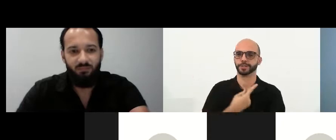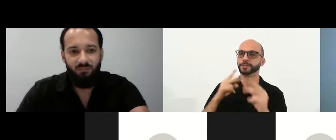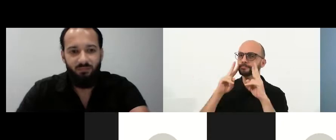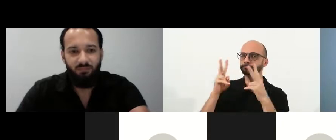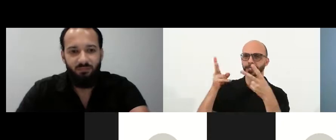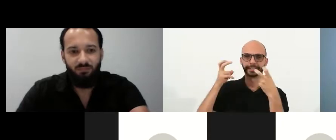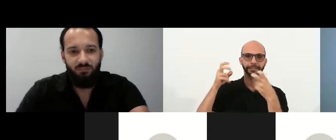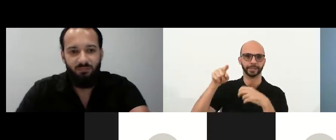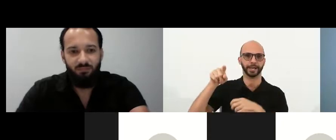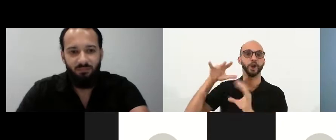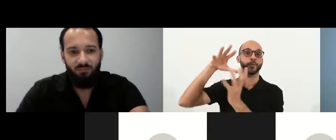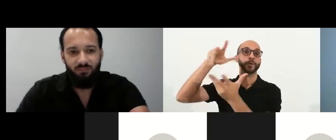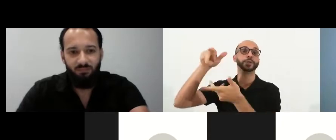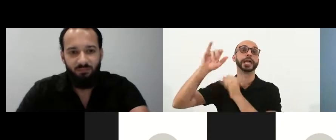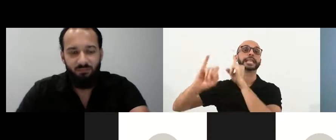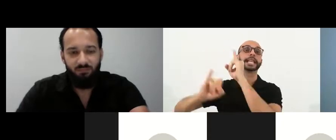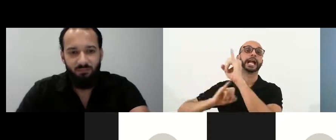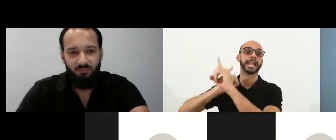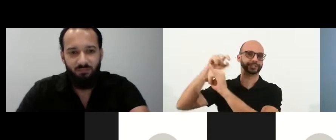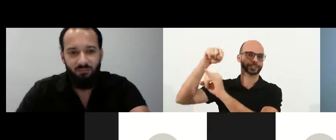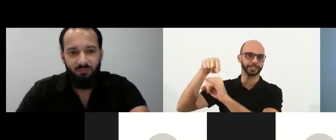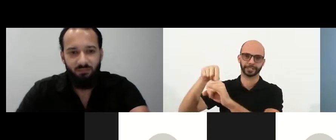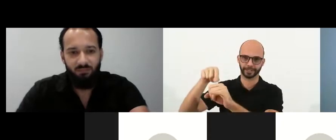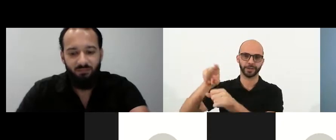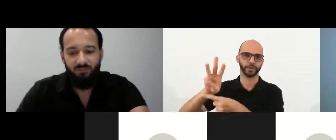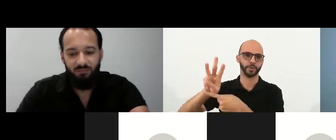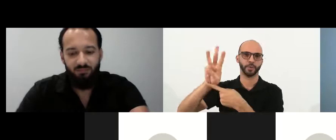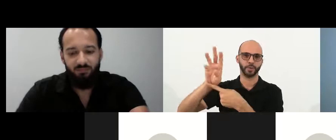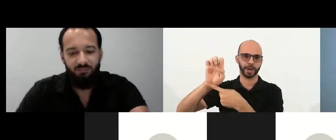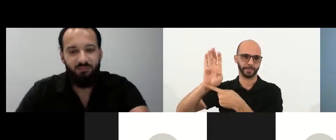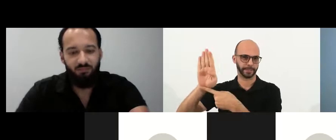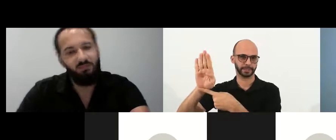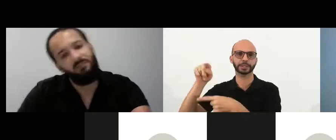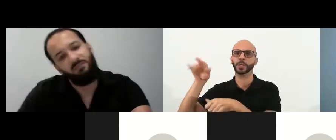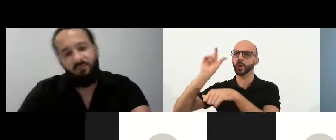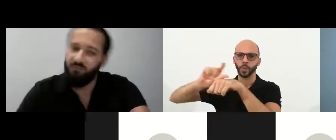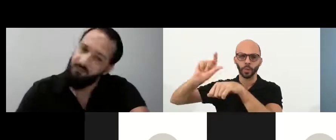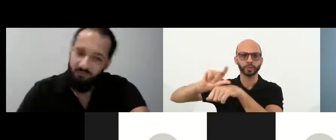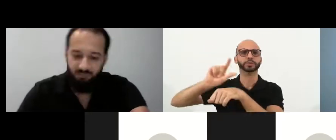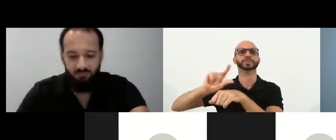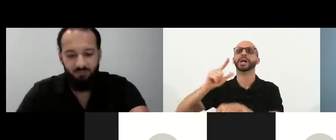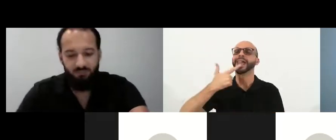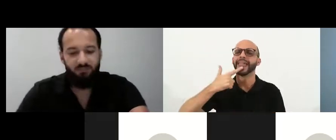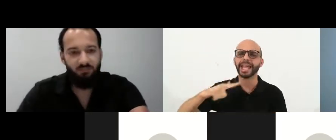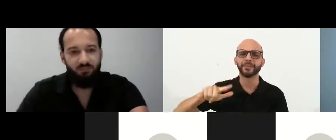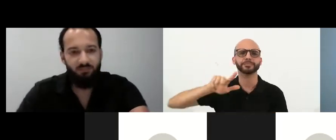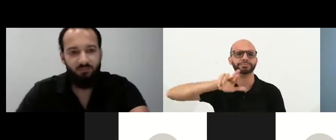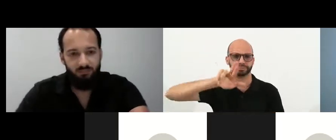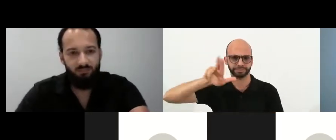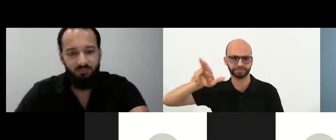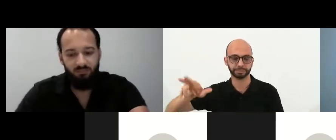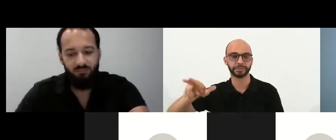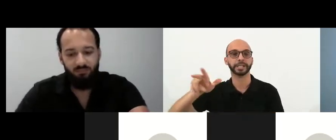agora nós percebemos que o mundo utiliza-se muito das